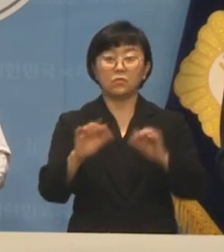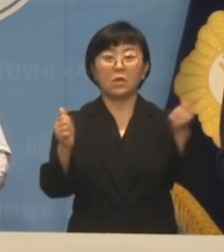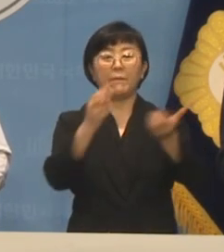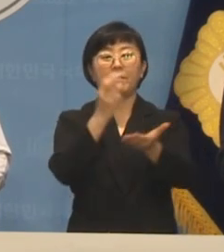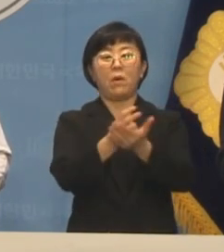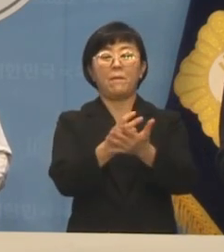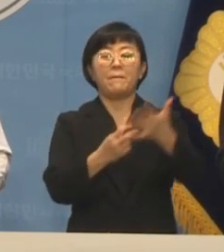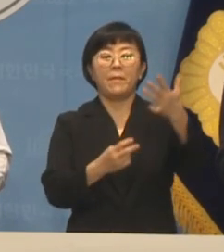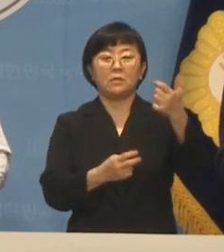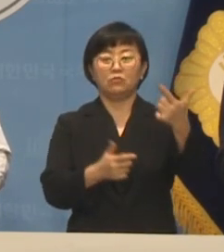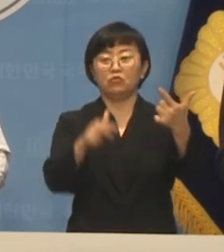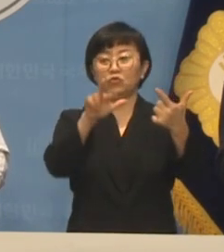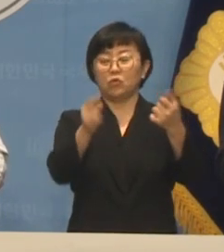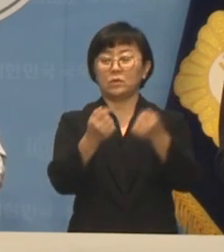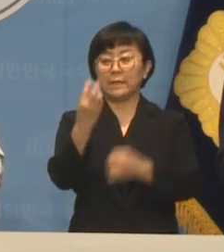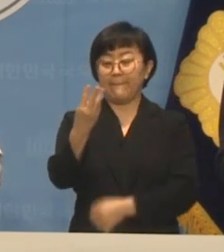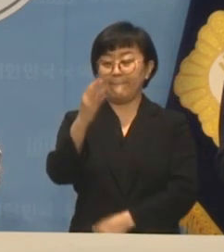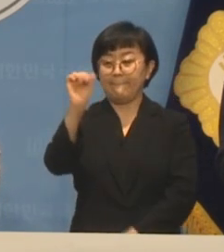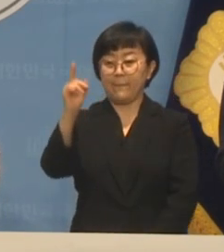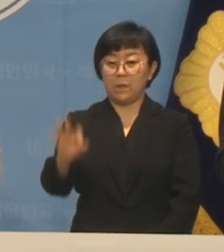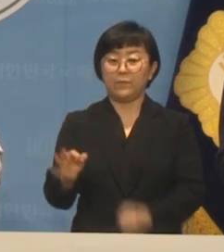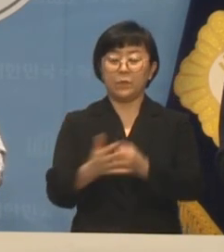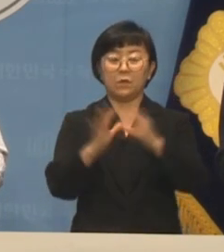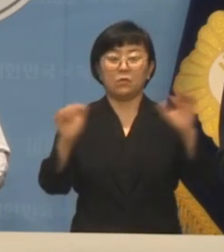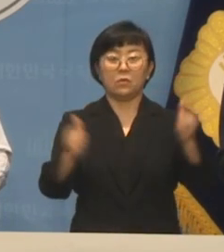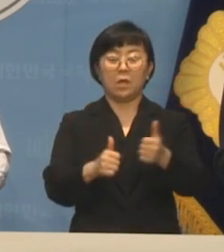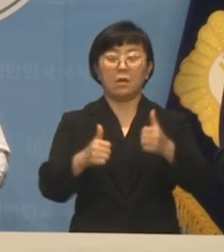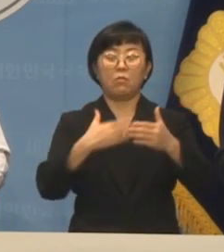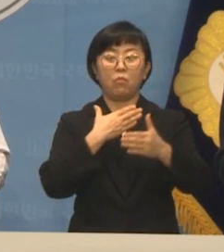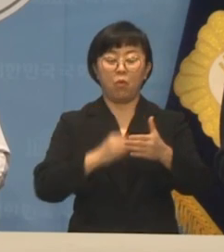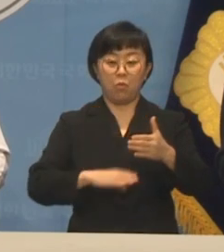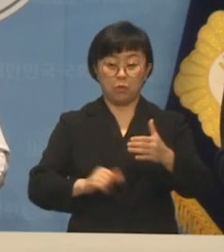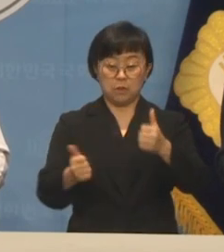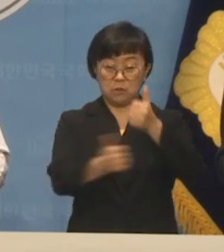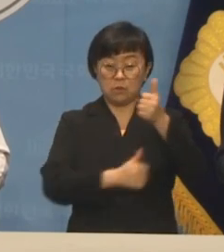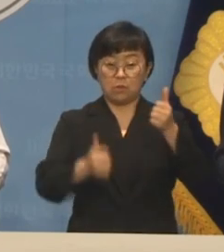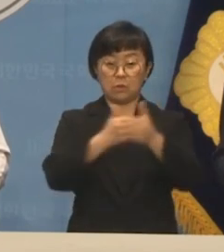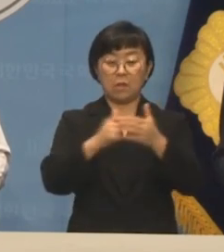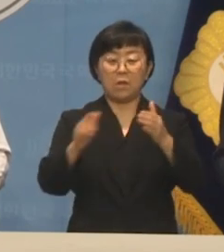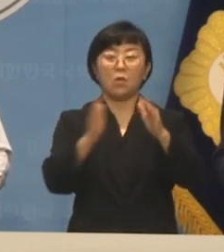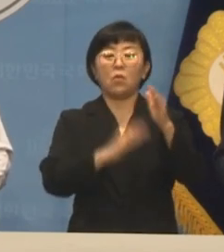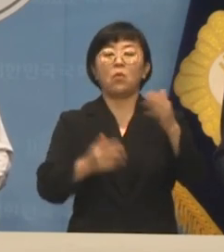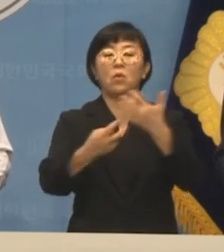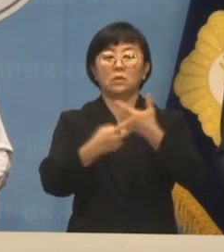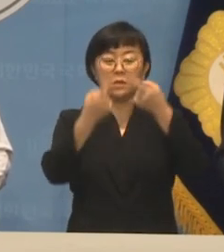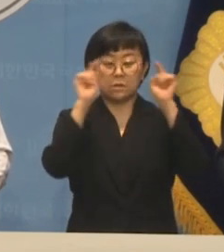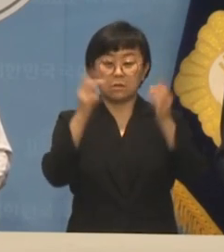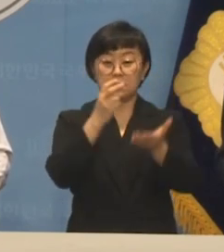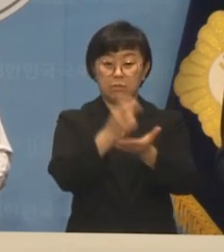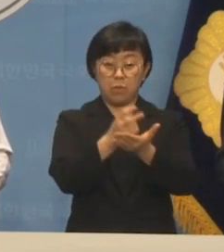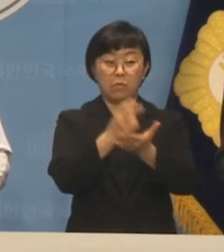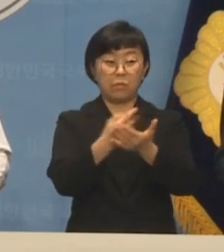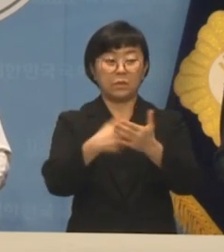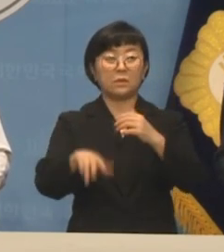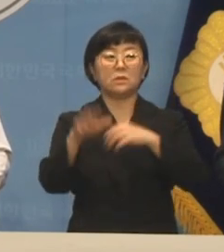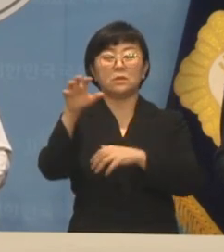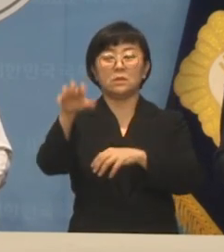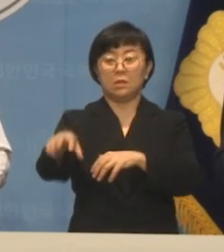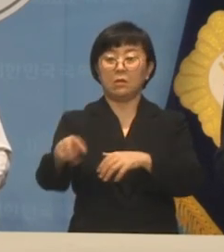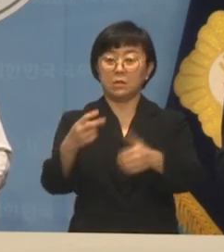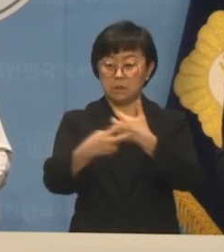국회법 제86조 제3항에 따라 국회 보건복지위원회는 공공의대 설치법과 지역의사법에